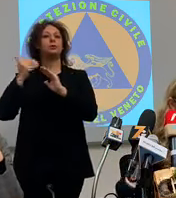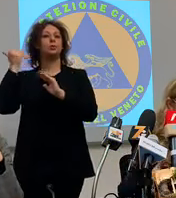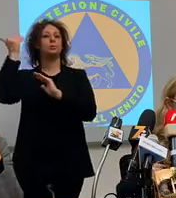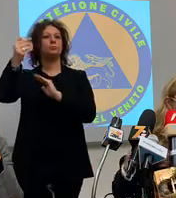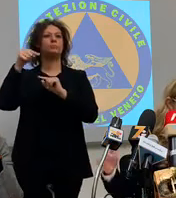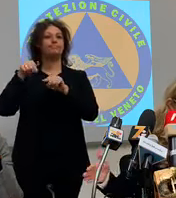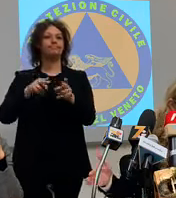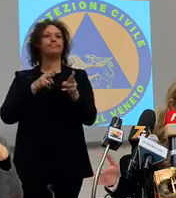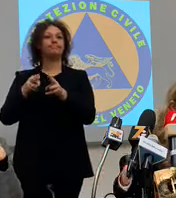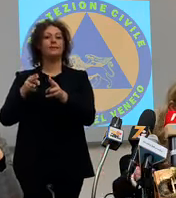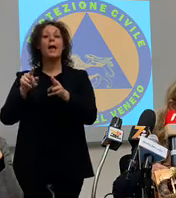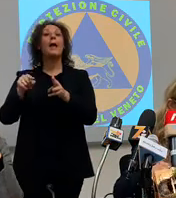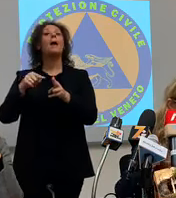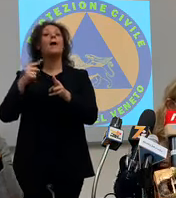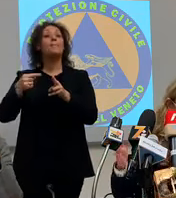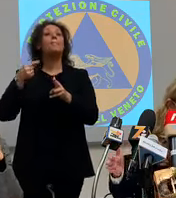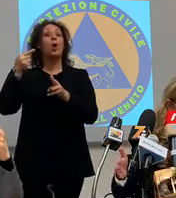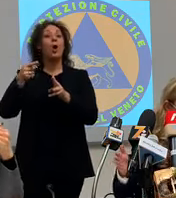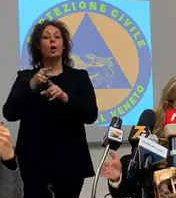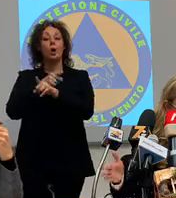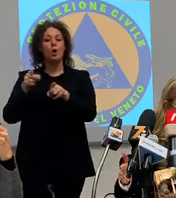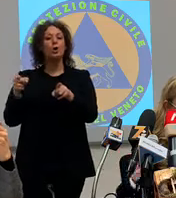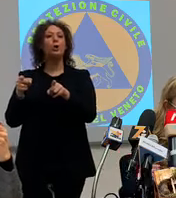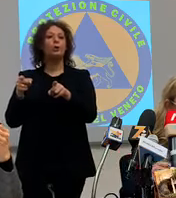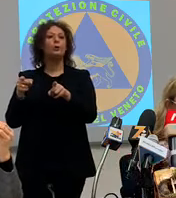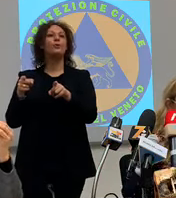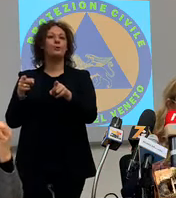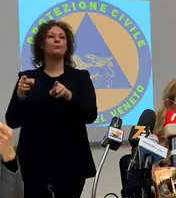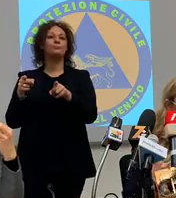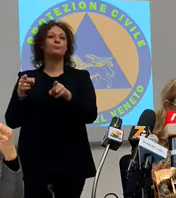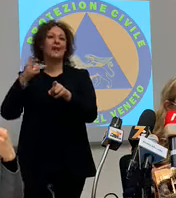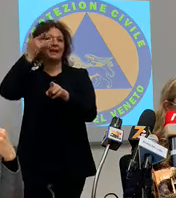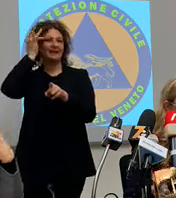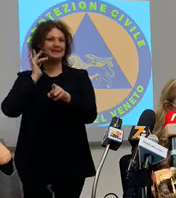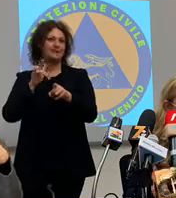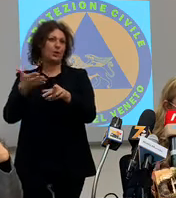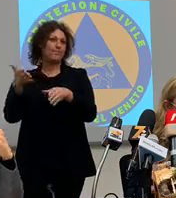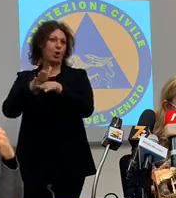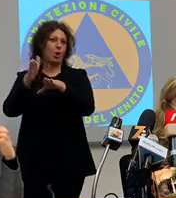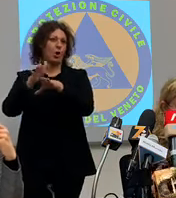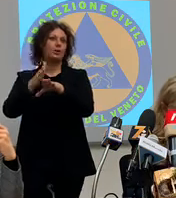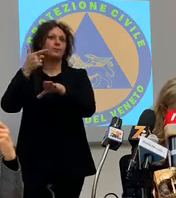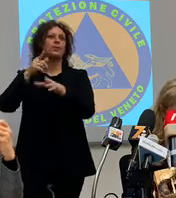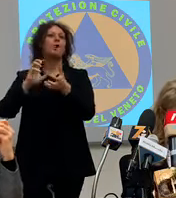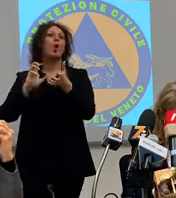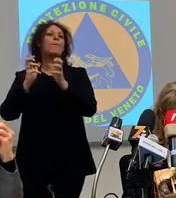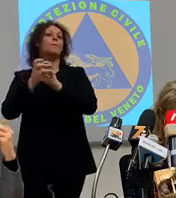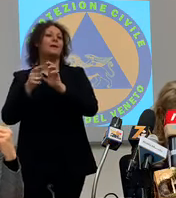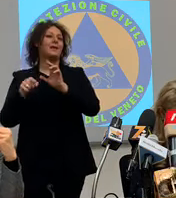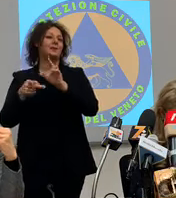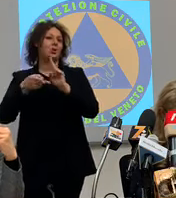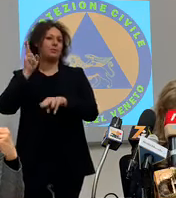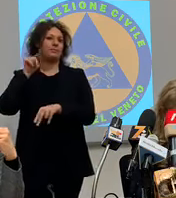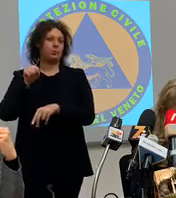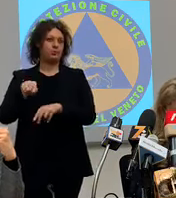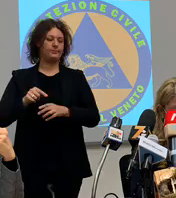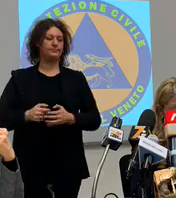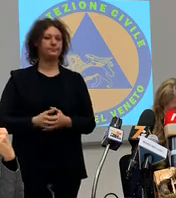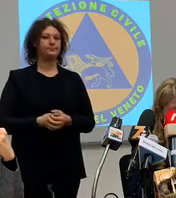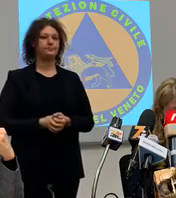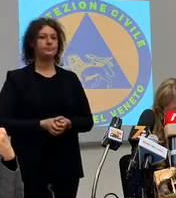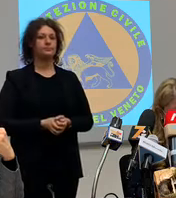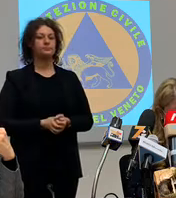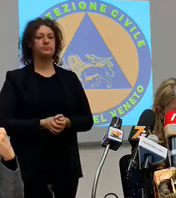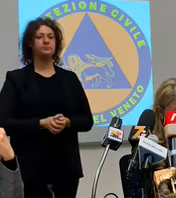e questi sono i soggetti che poi vanno incontro a morte perché le complicanze sono maggiori e quindi è più difficile